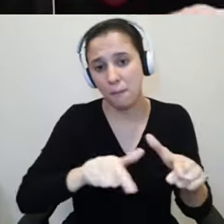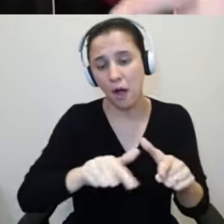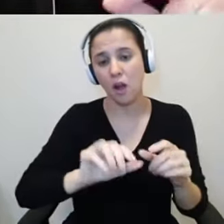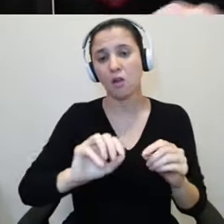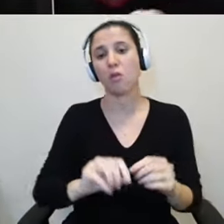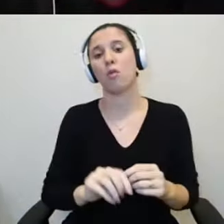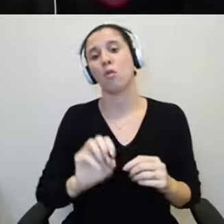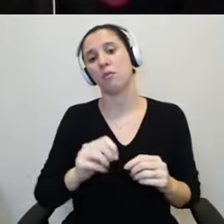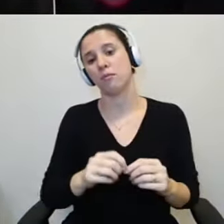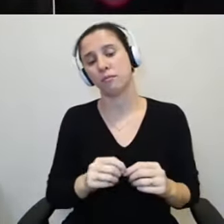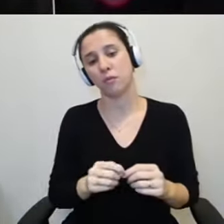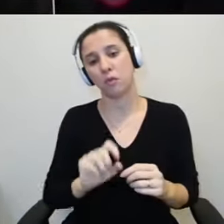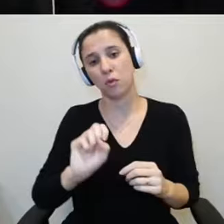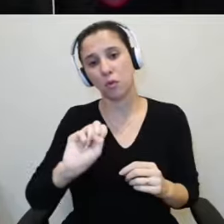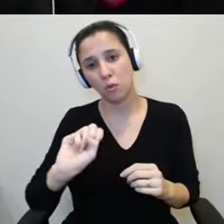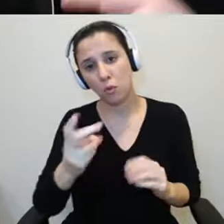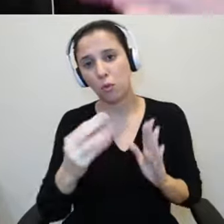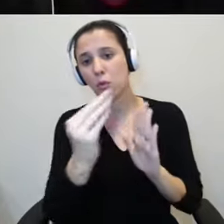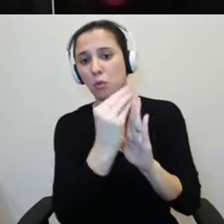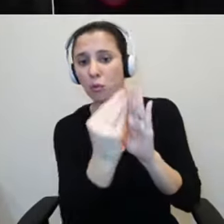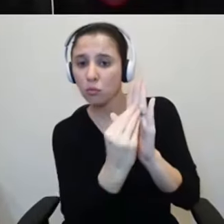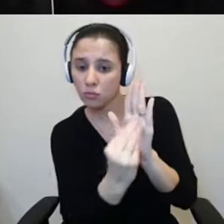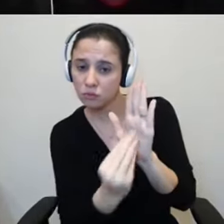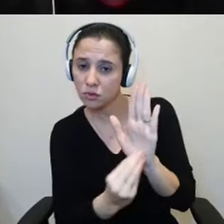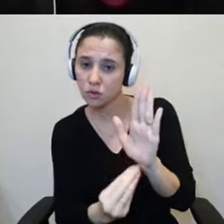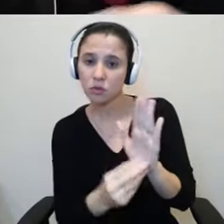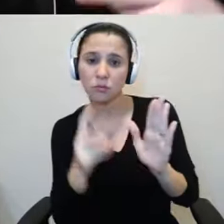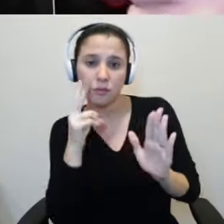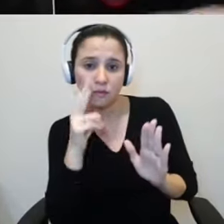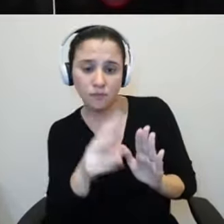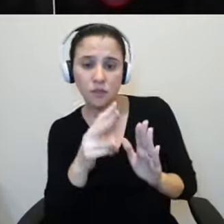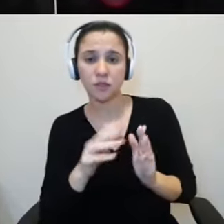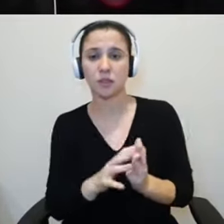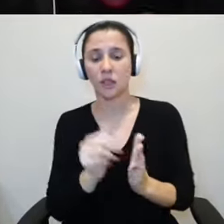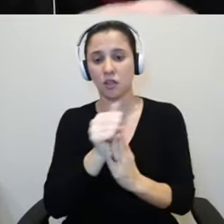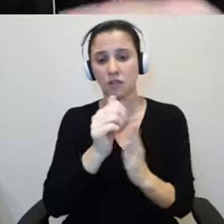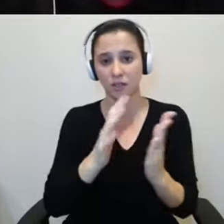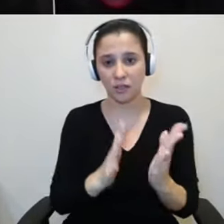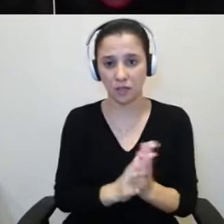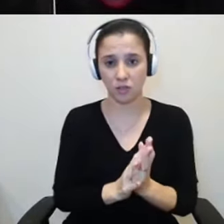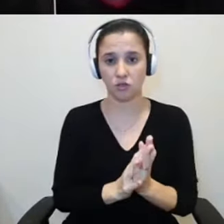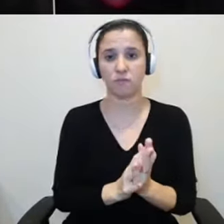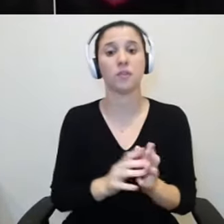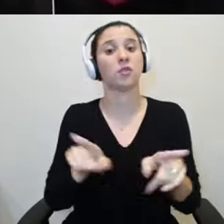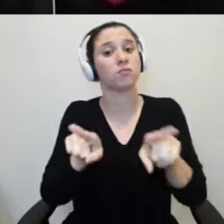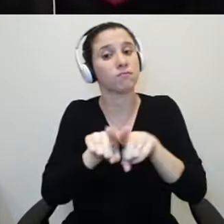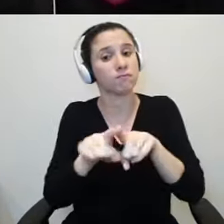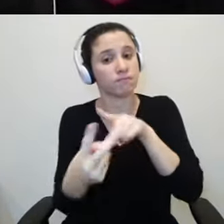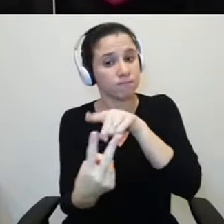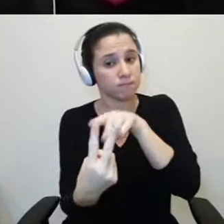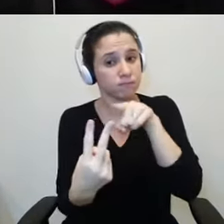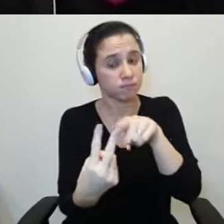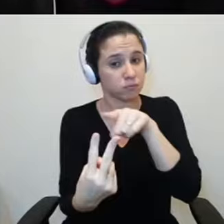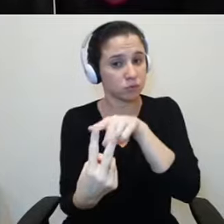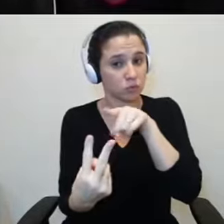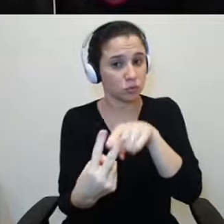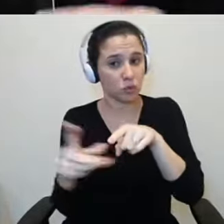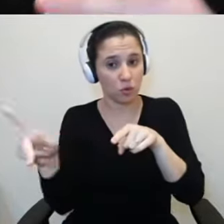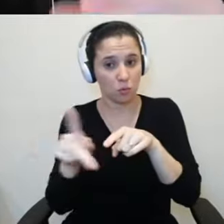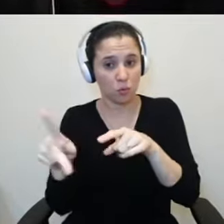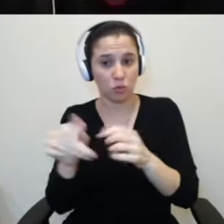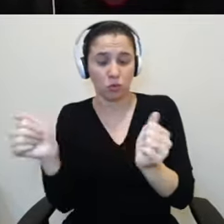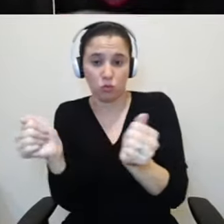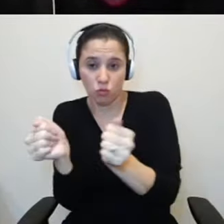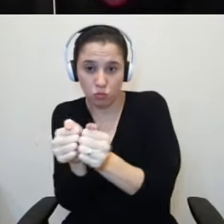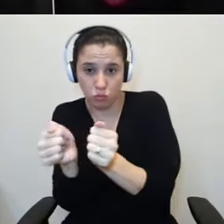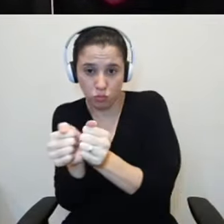teremos também atividades síncronas, em que os professores vão estar disponíveis para tirar dúvidas e tudo mais. Tudo isso, pessoal, vai